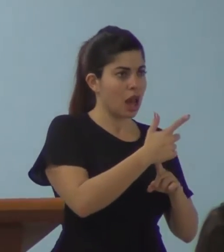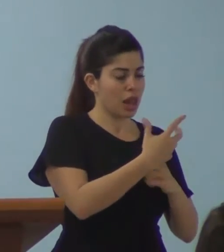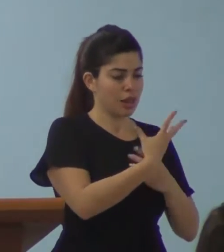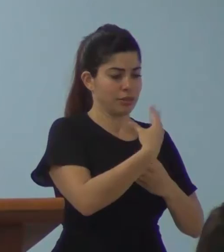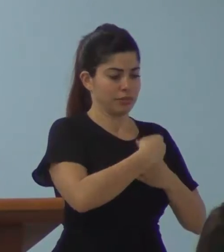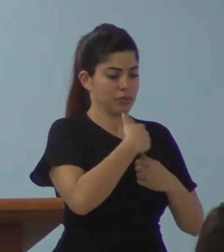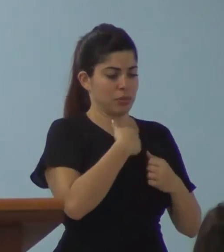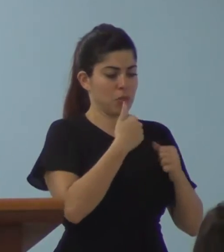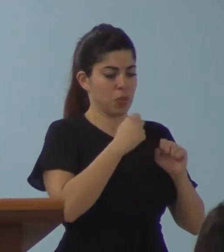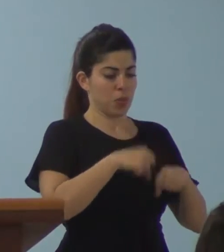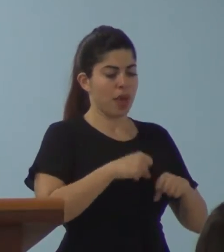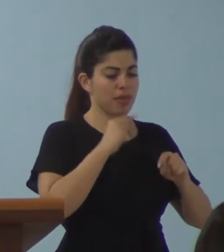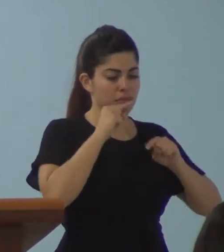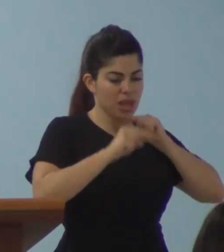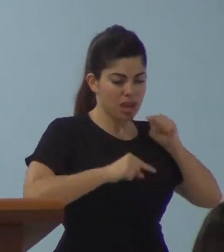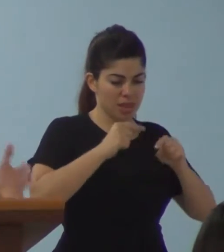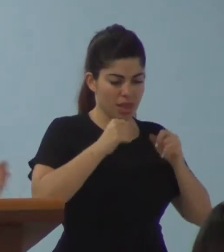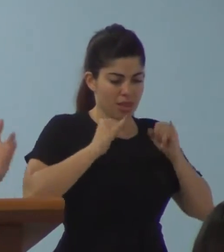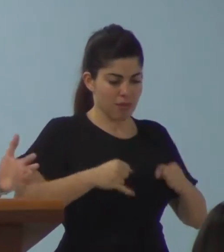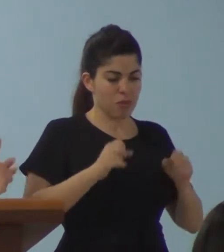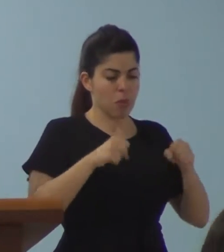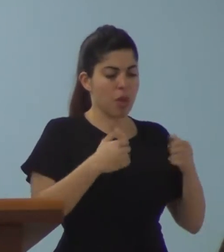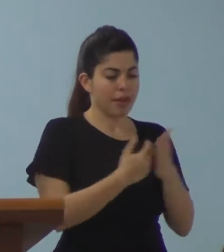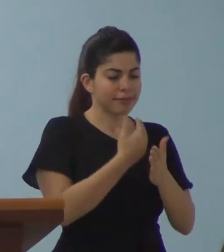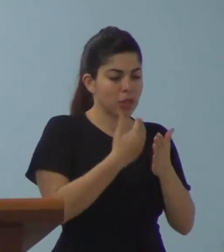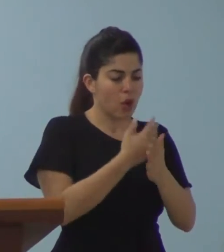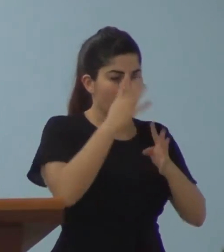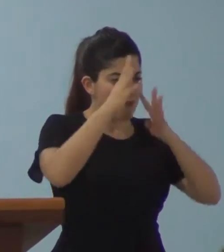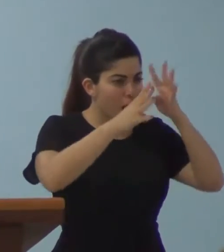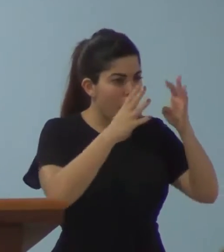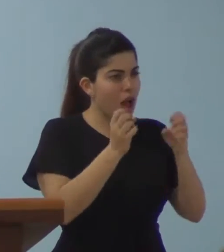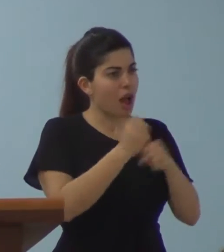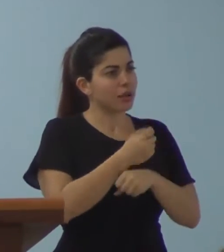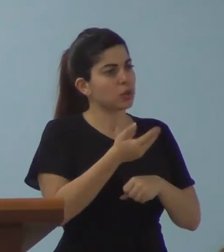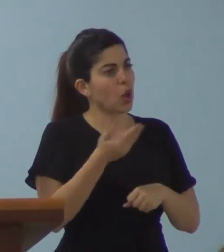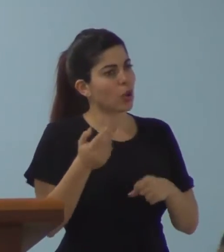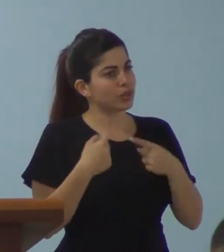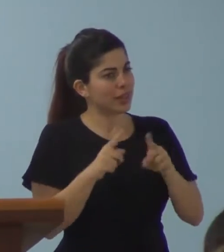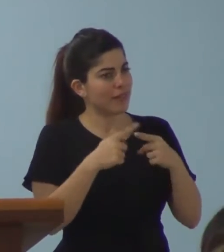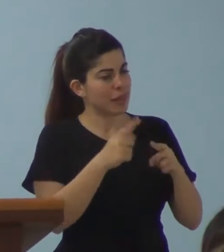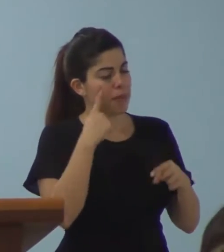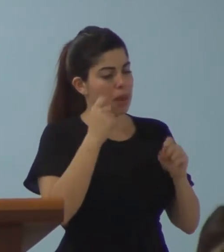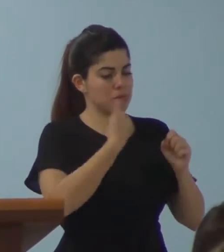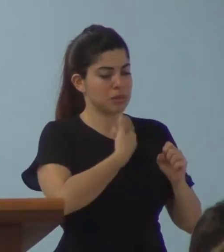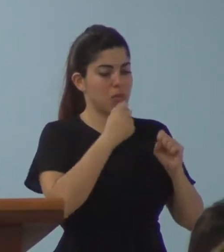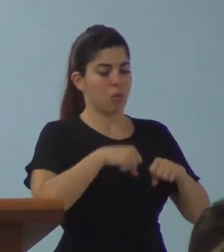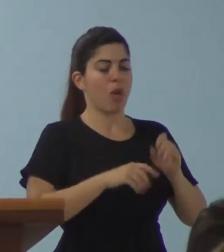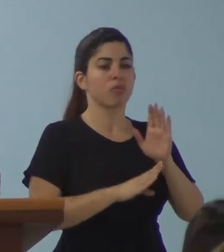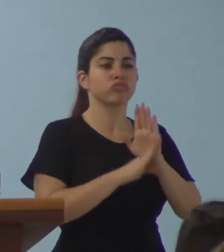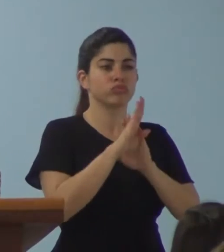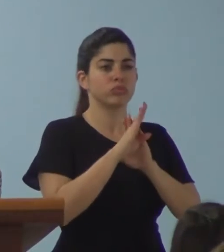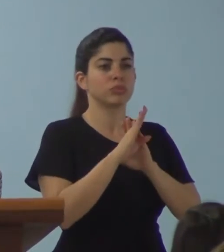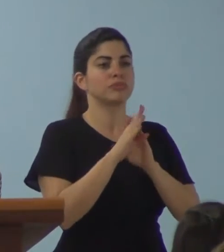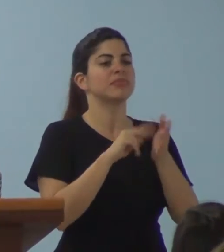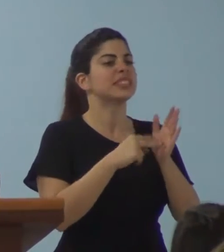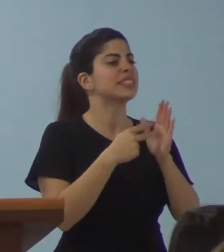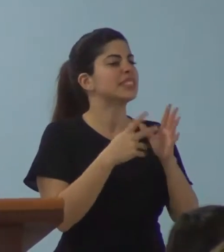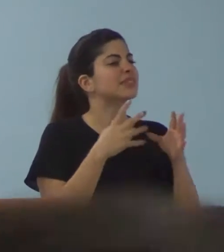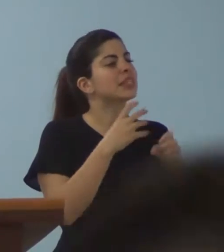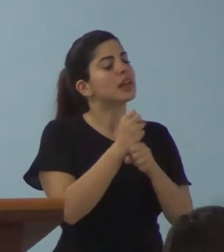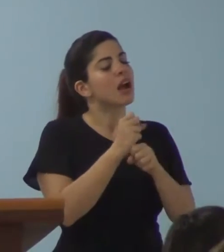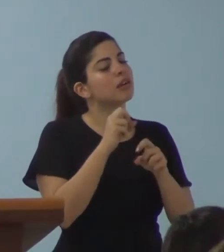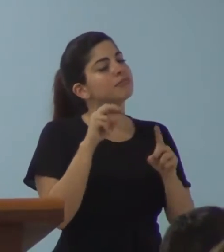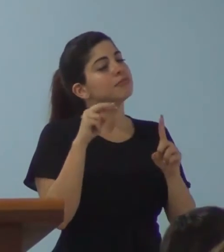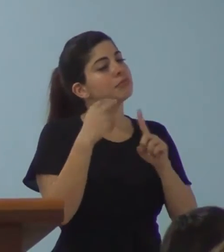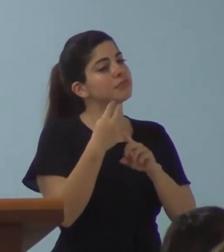nuestra capacidad crítica e individual de innovar, de hacer las cosas diferentes para surgir. Es decir, en resumen, el paradigma